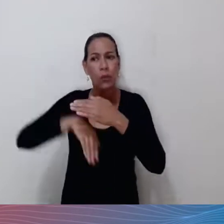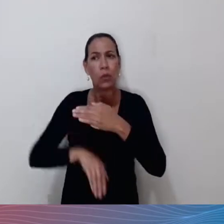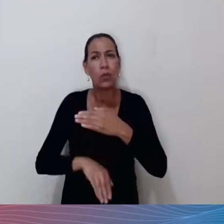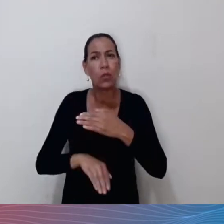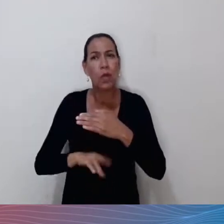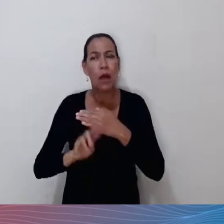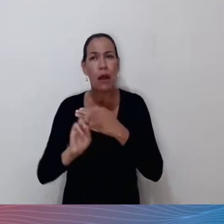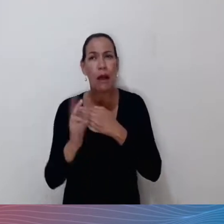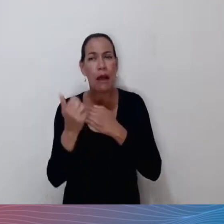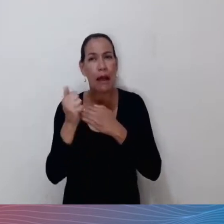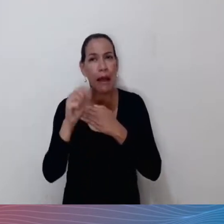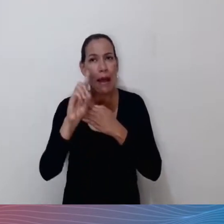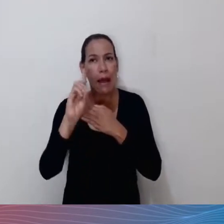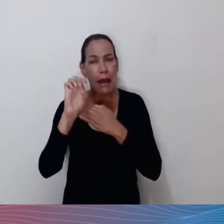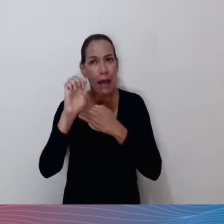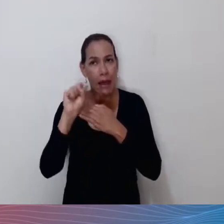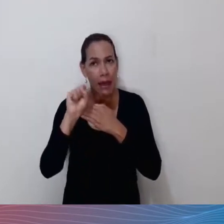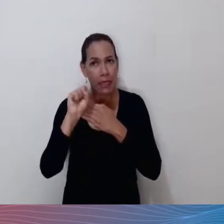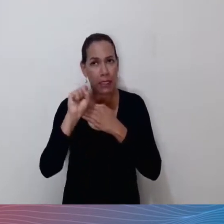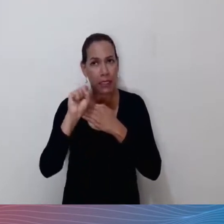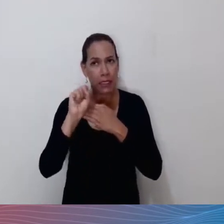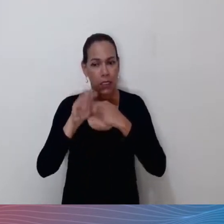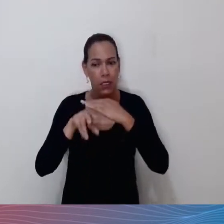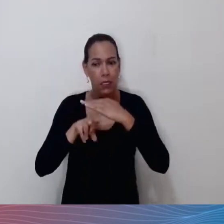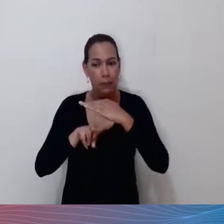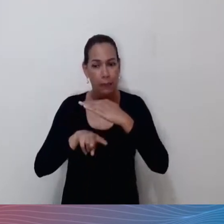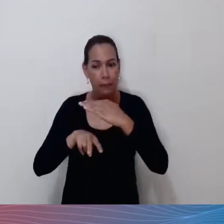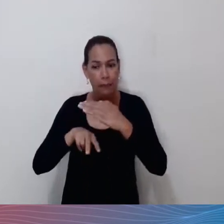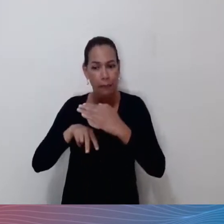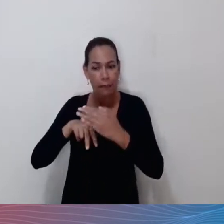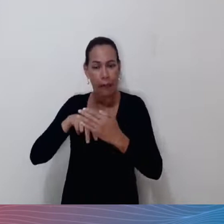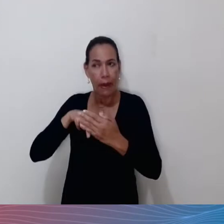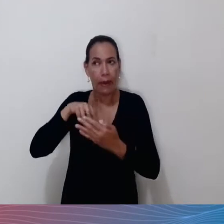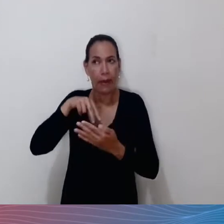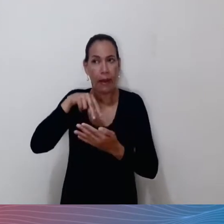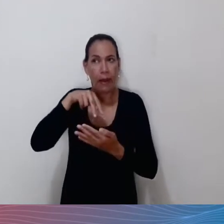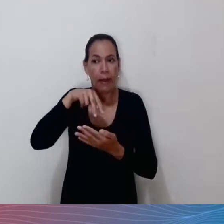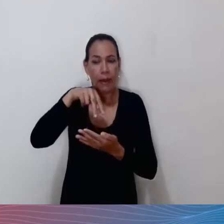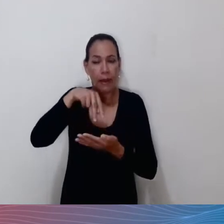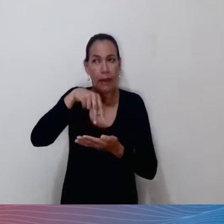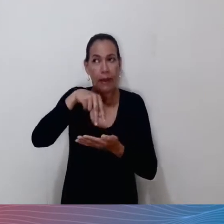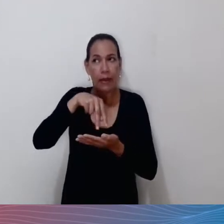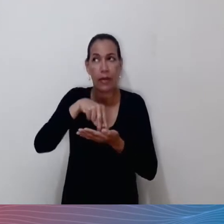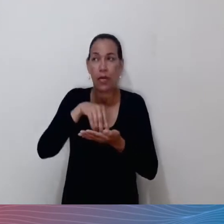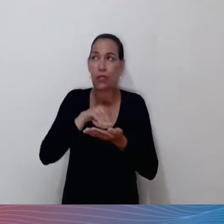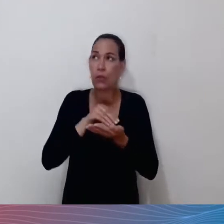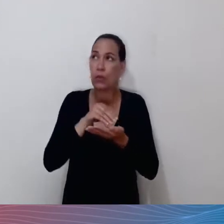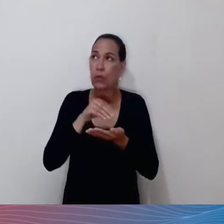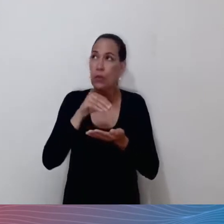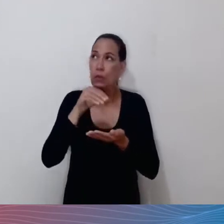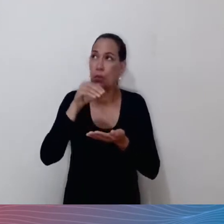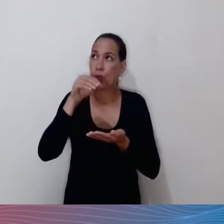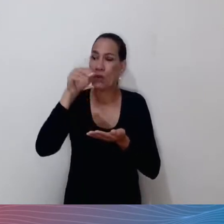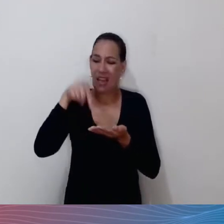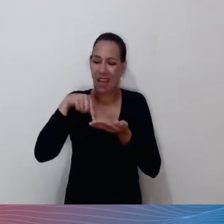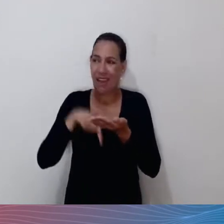quando Ele subiu, quando Ele ressuscitou, Ele levou cativo esse